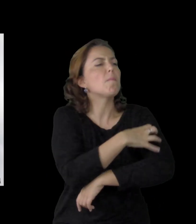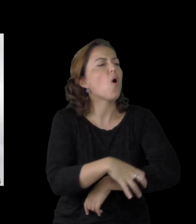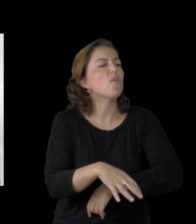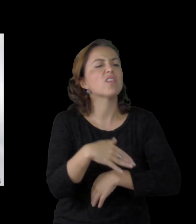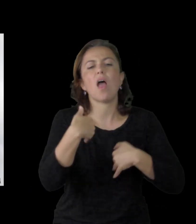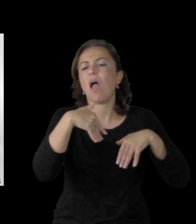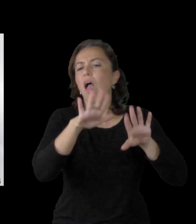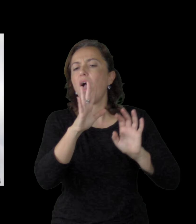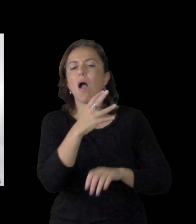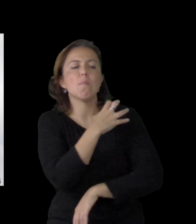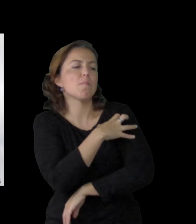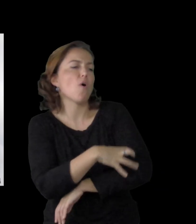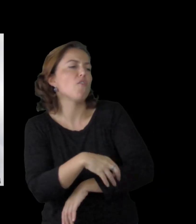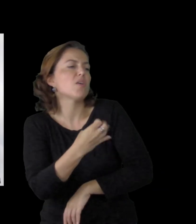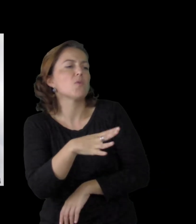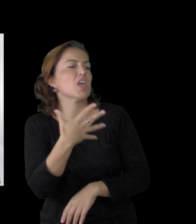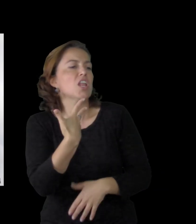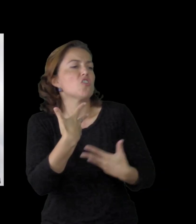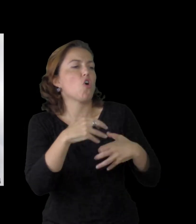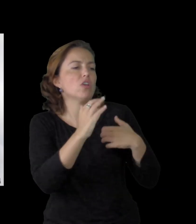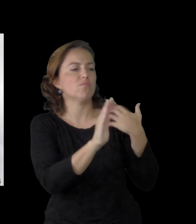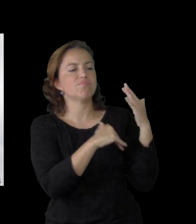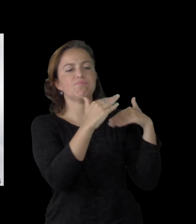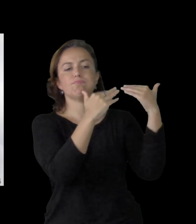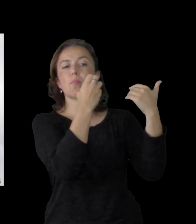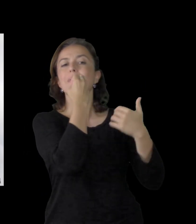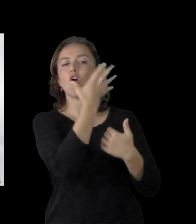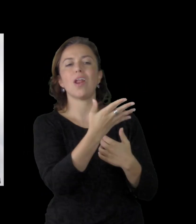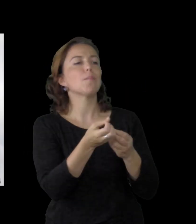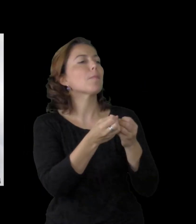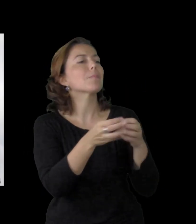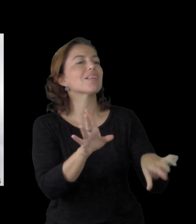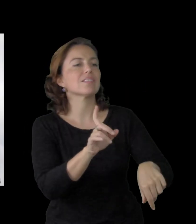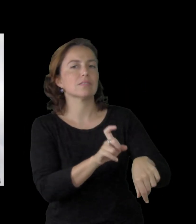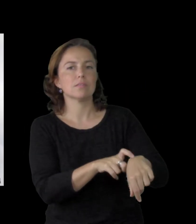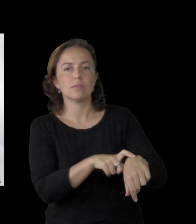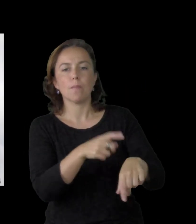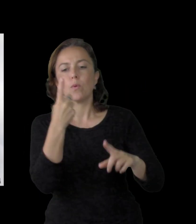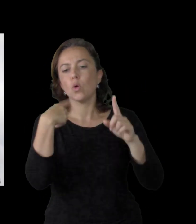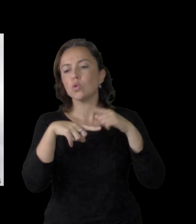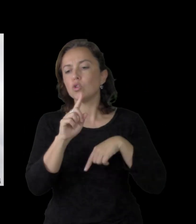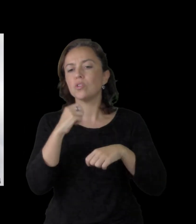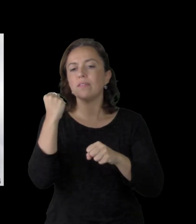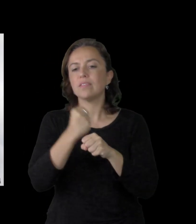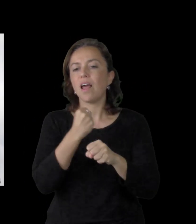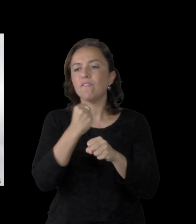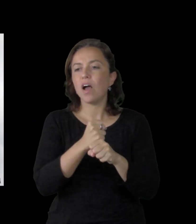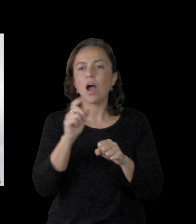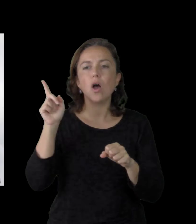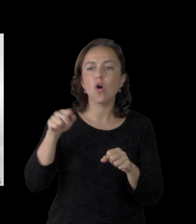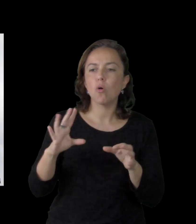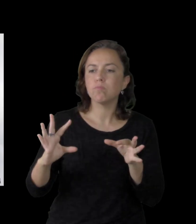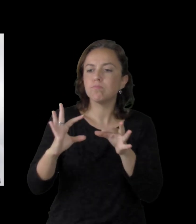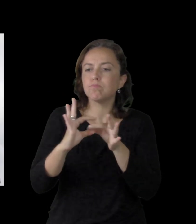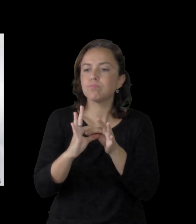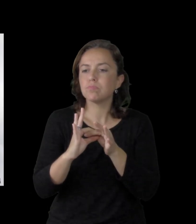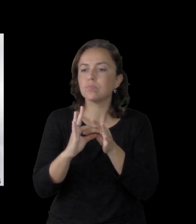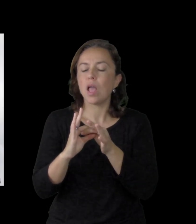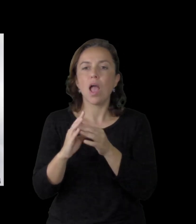superarse, porque pierden el tiempo, y el trabajo va unido en realidad al consumo, donde